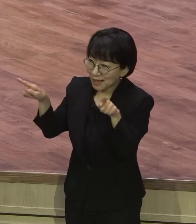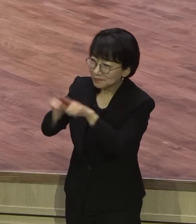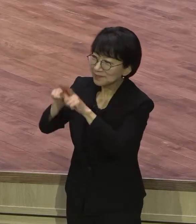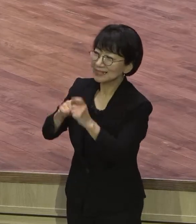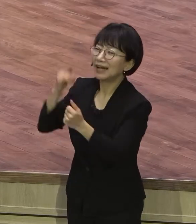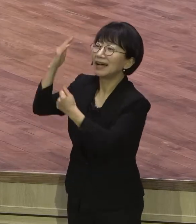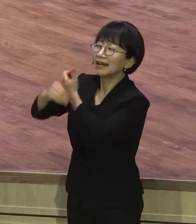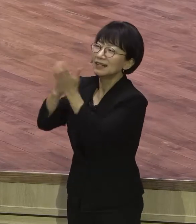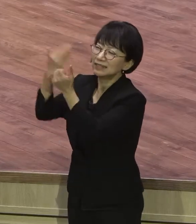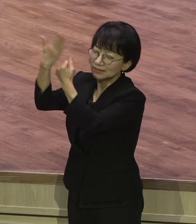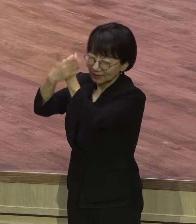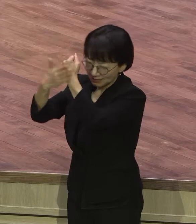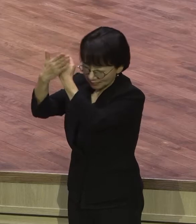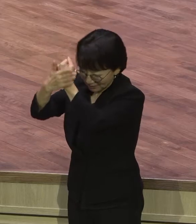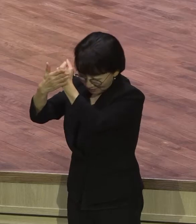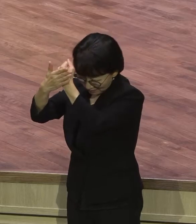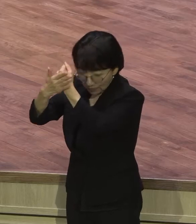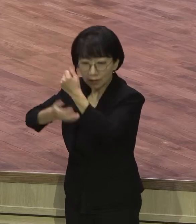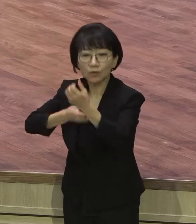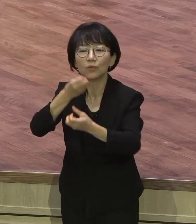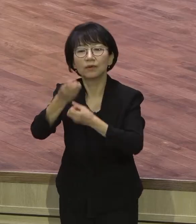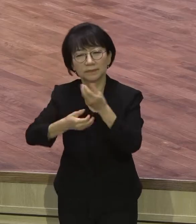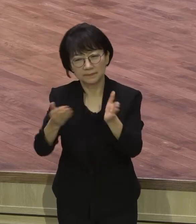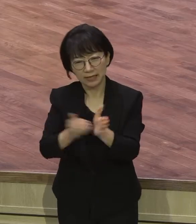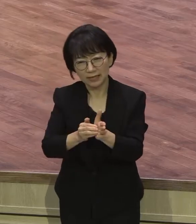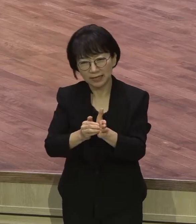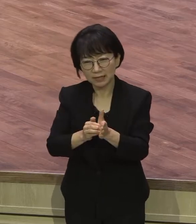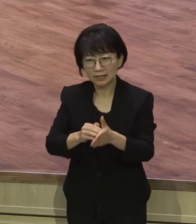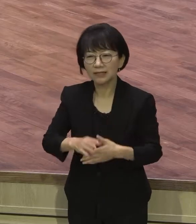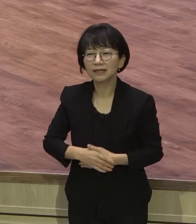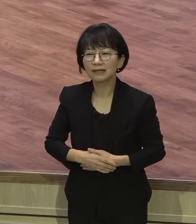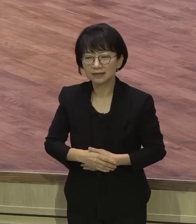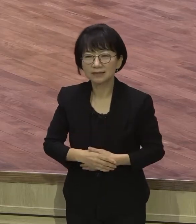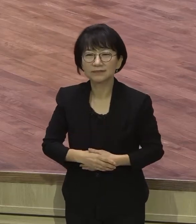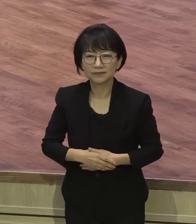하신 하나님의 은혜로라.